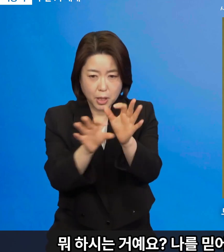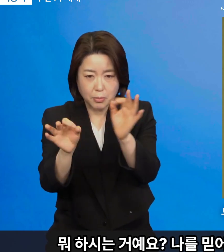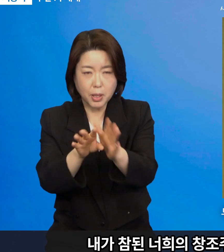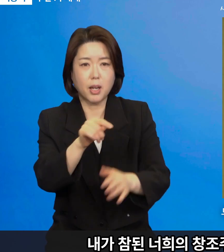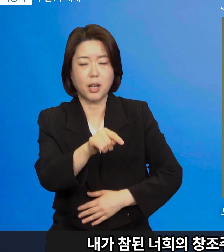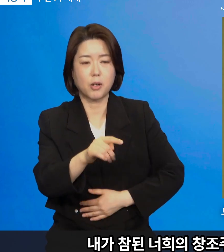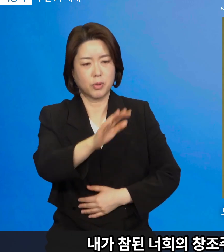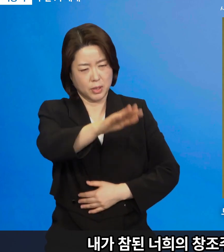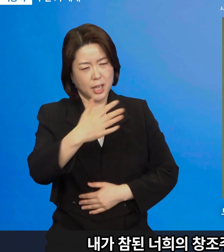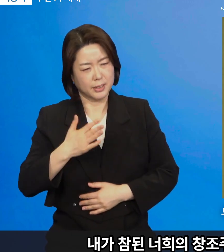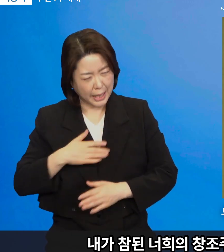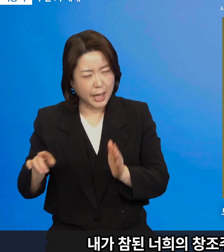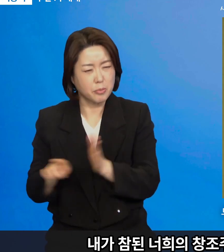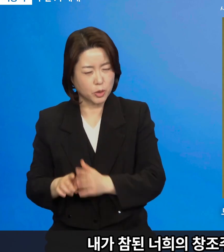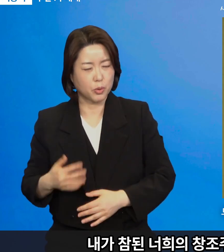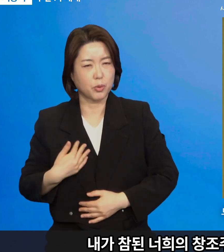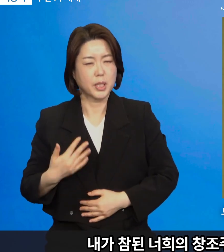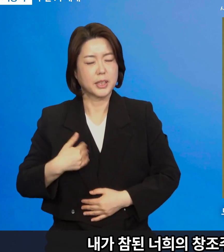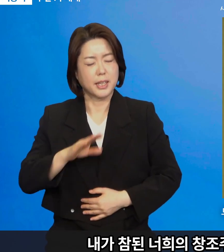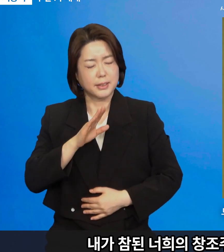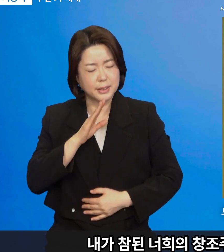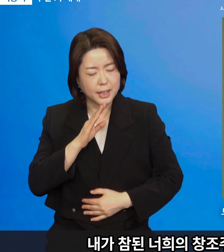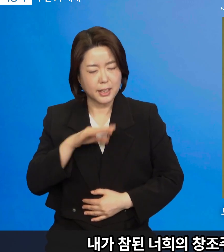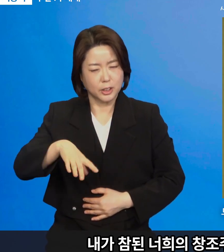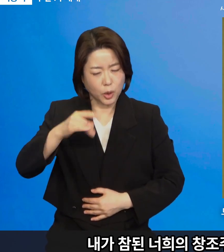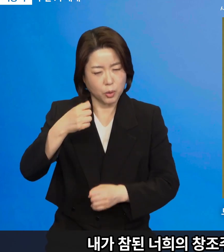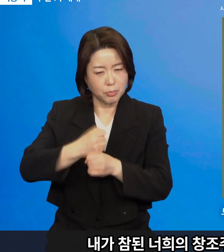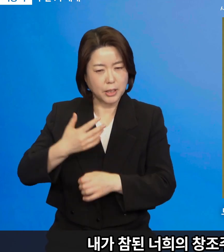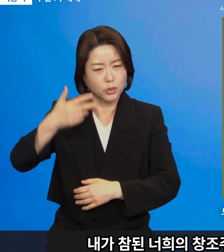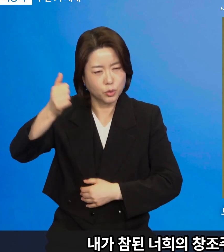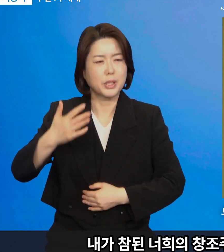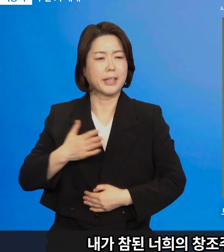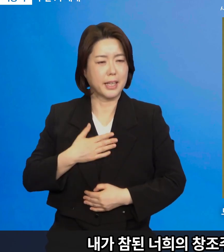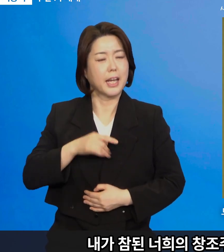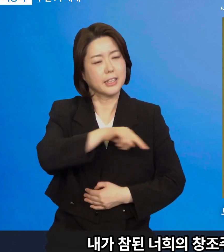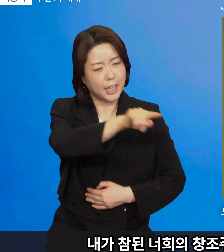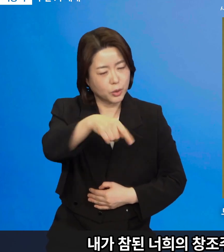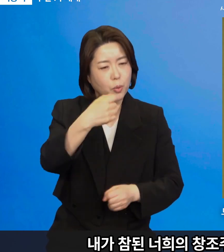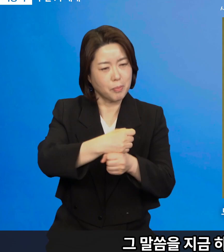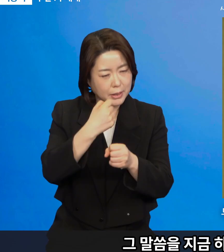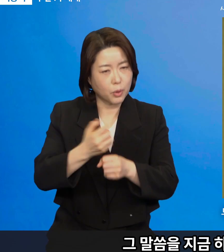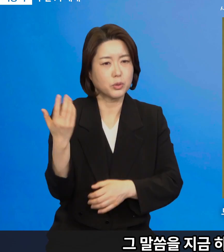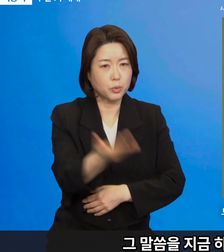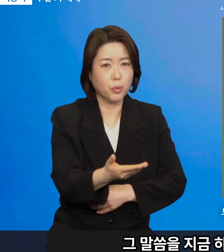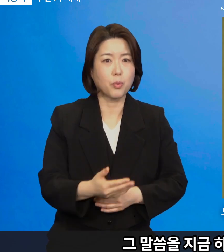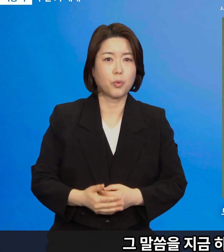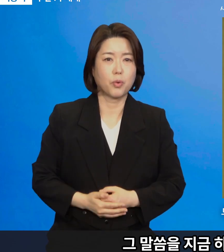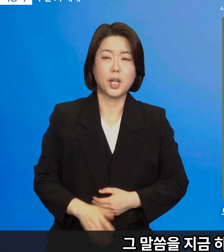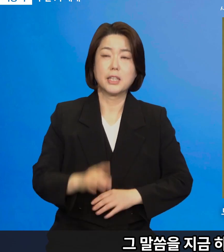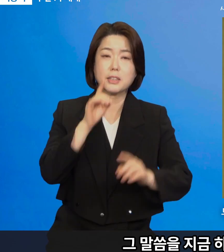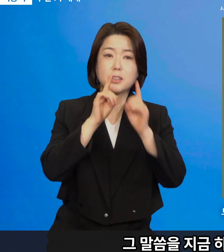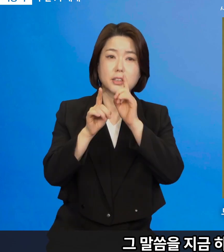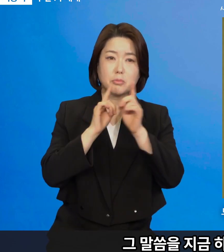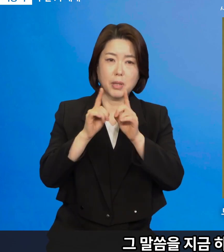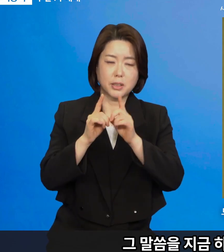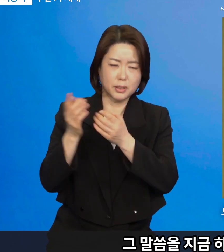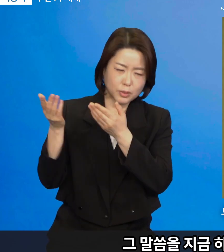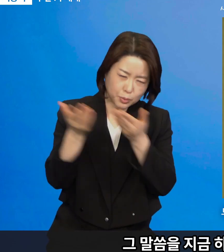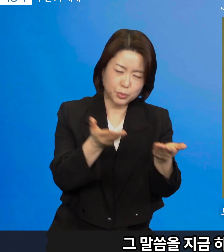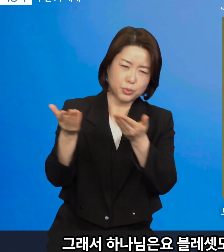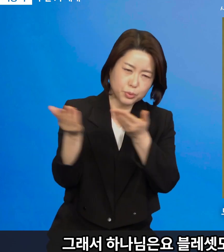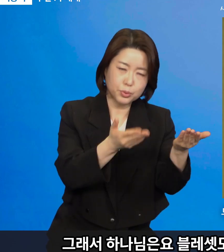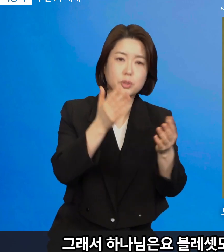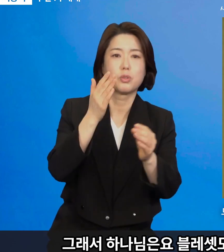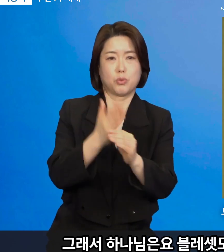된다, 내가 참된 너희의 창조주다, 내가 너희를 지었다, 그 말씀을 지금 하고 계시는